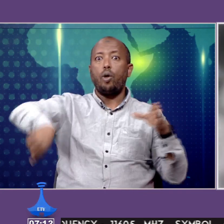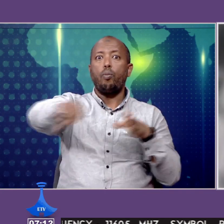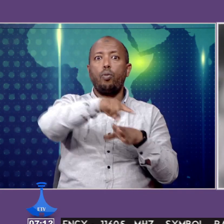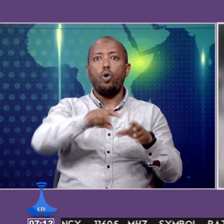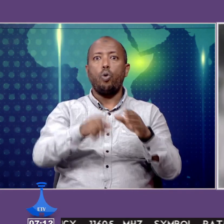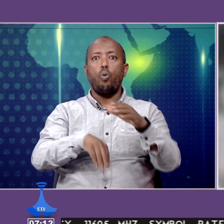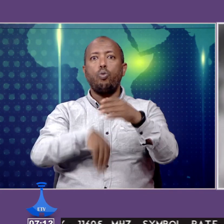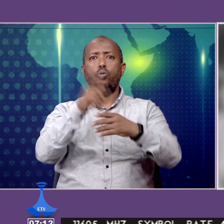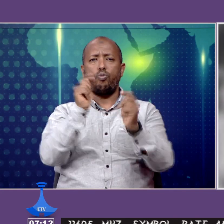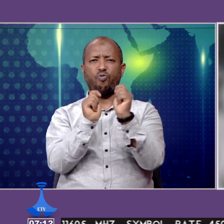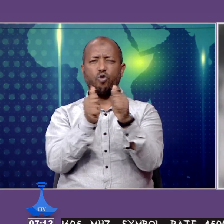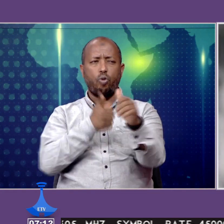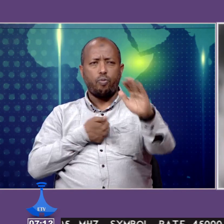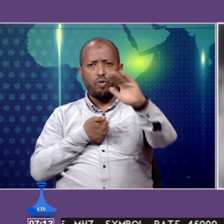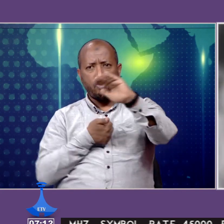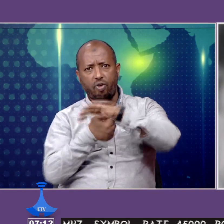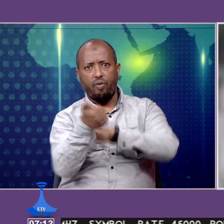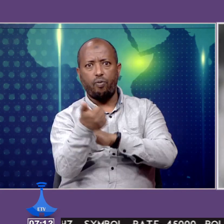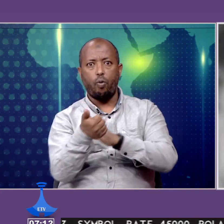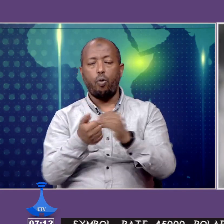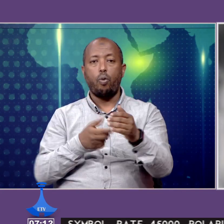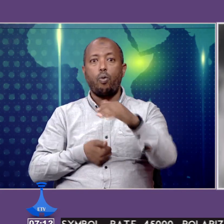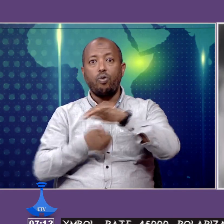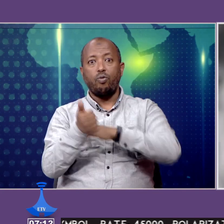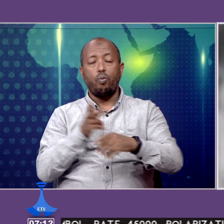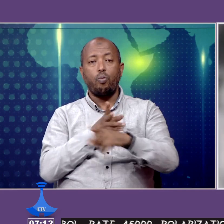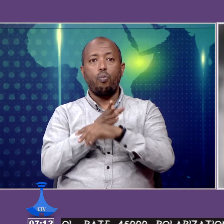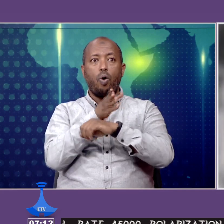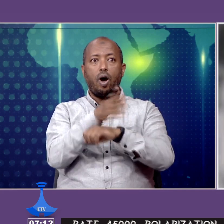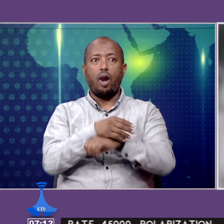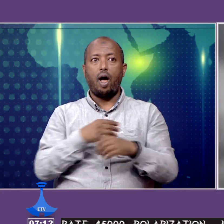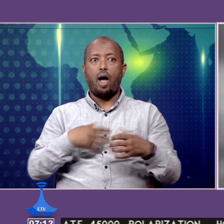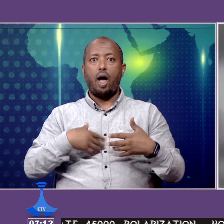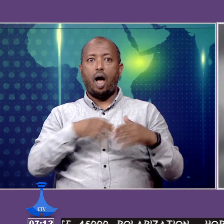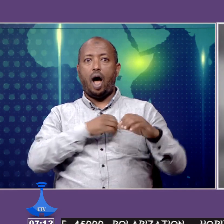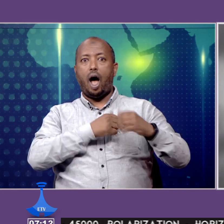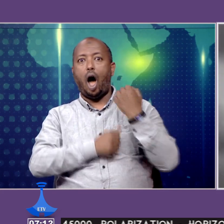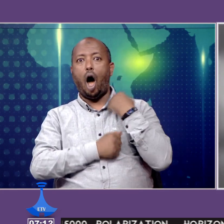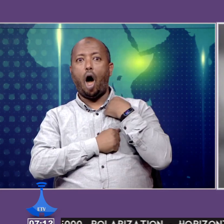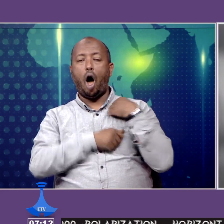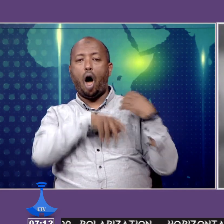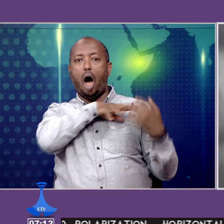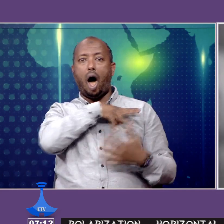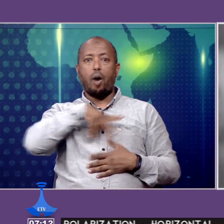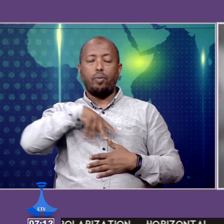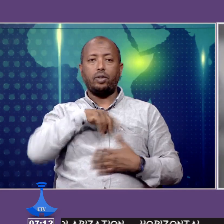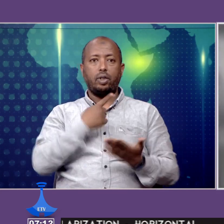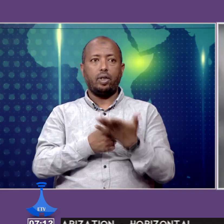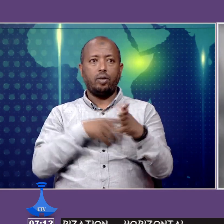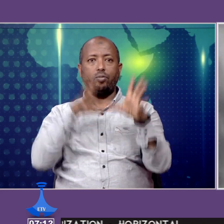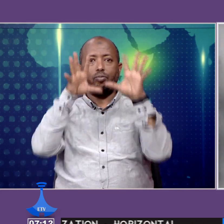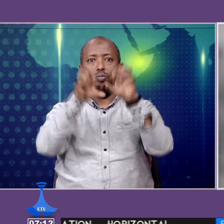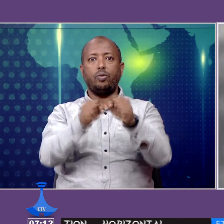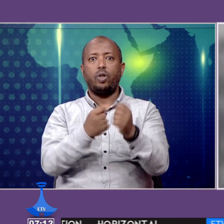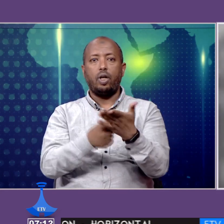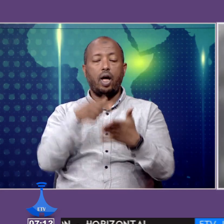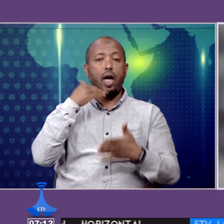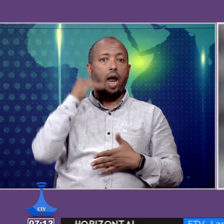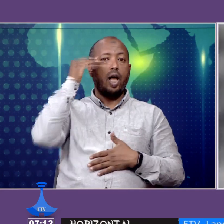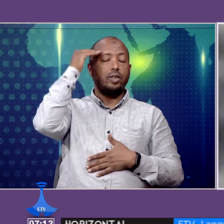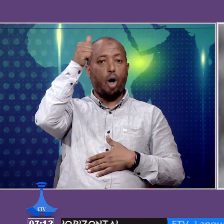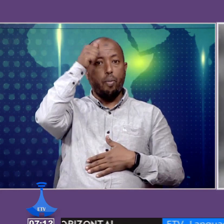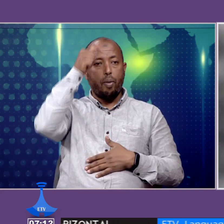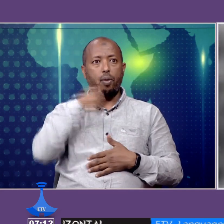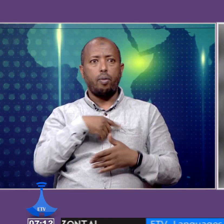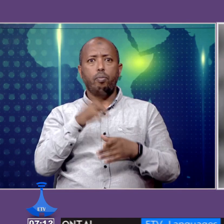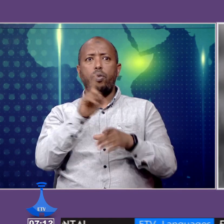ባፋጣኝ ወጡ። ከወጡ በኋላ የተጓዙትም ከአርበኛው ከራስ አበበ አርጋይ ዘንድ ነበር። ራስ አበበ ምን